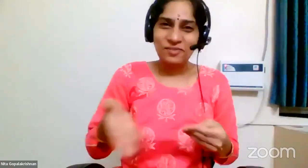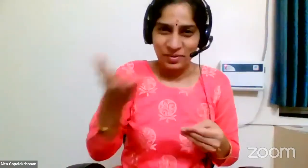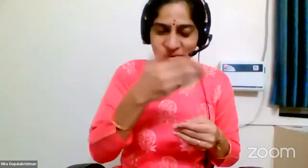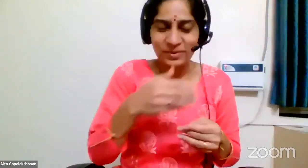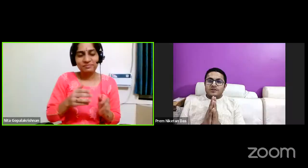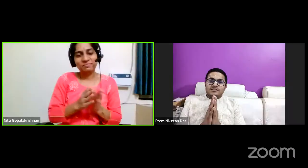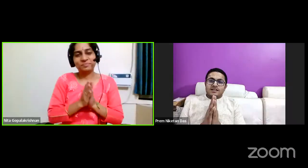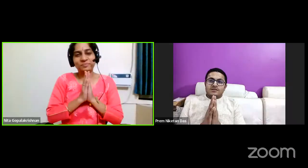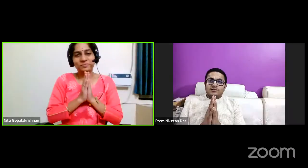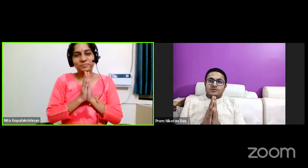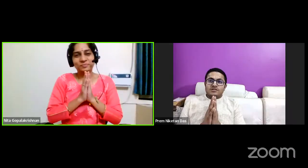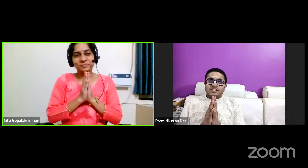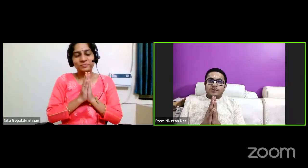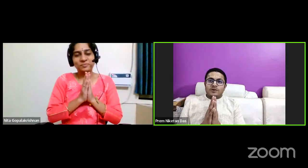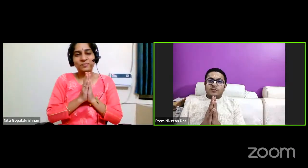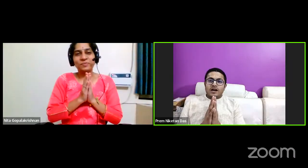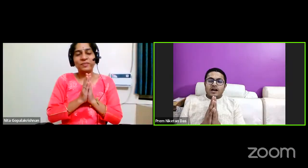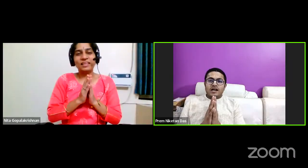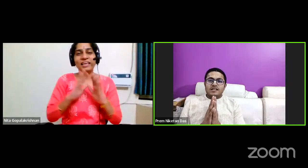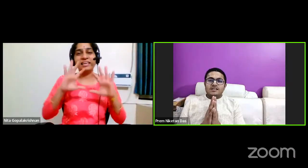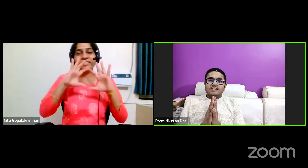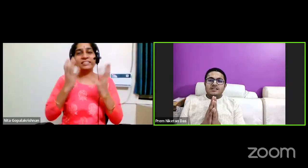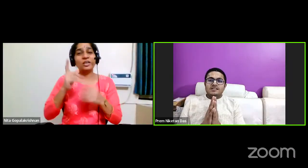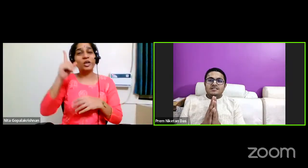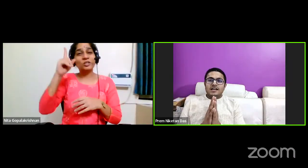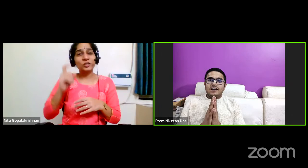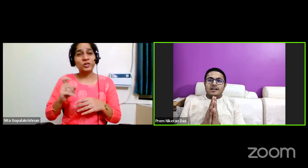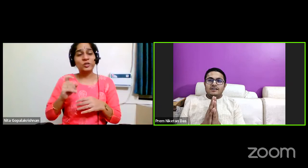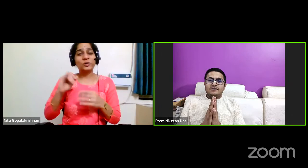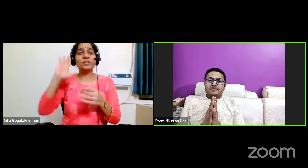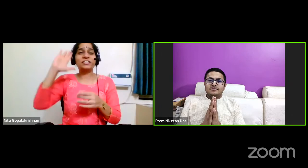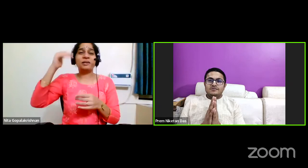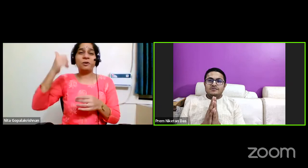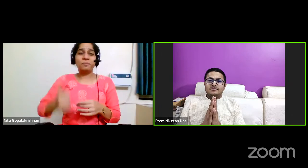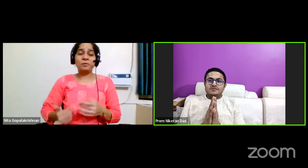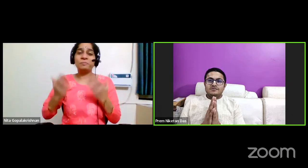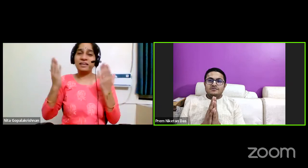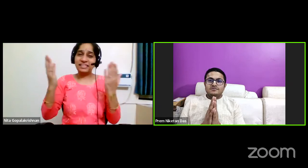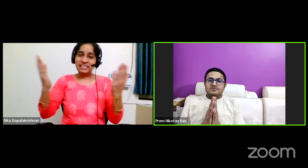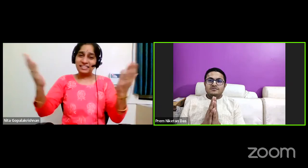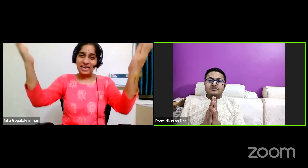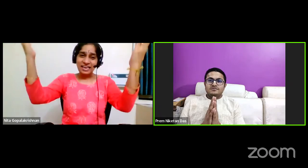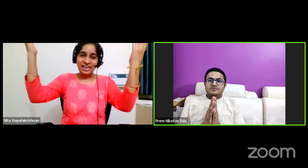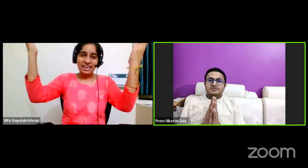आगे बढ़ पाऊँ। जगत गुरु श्रील प्रभुपाद की जय।